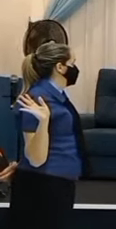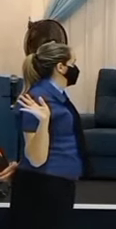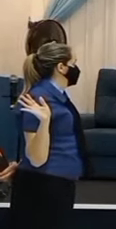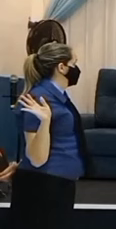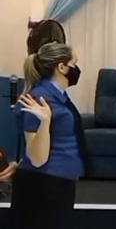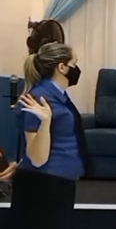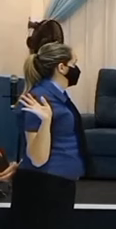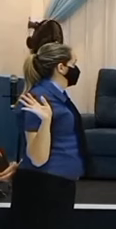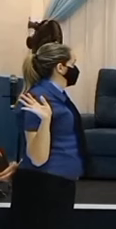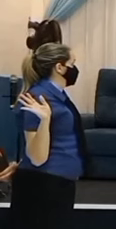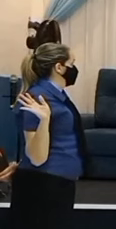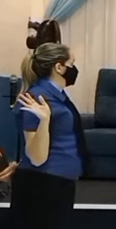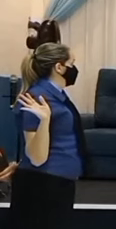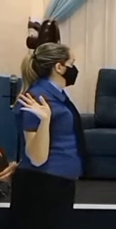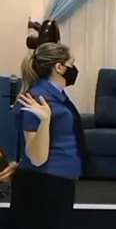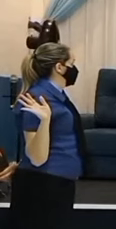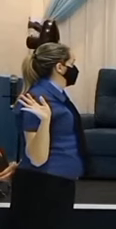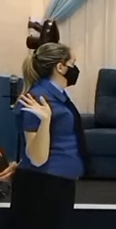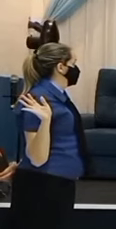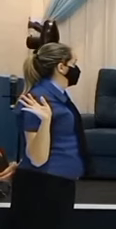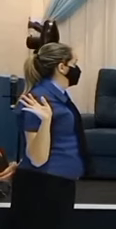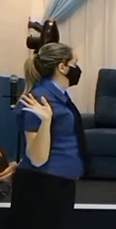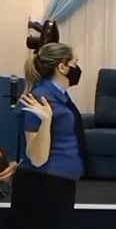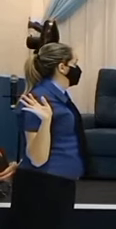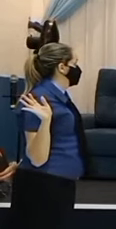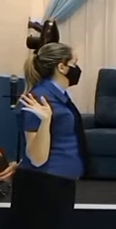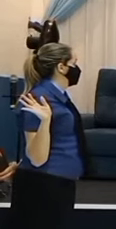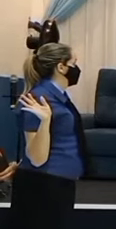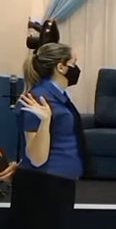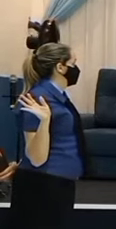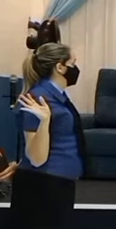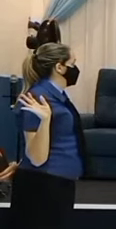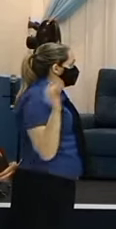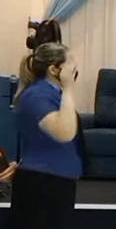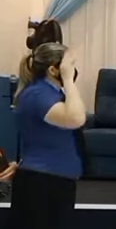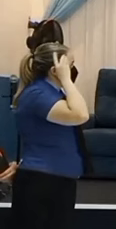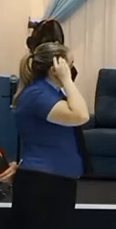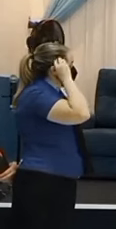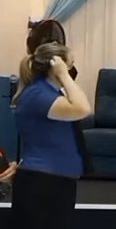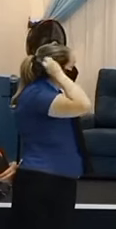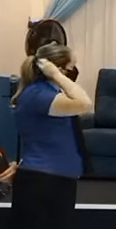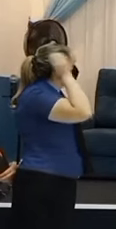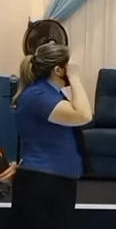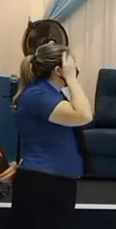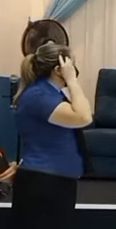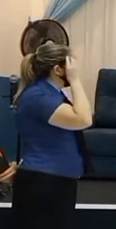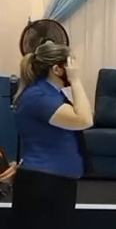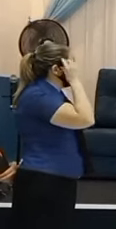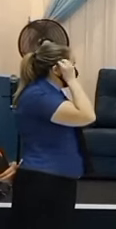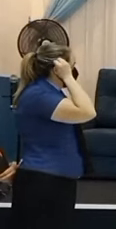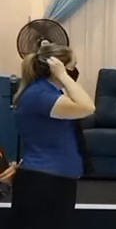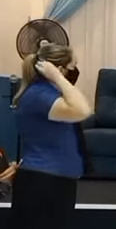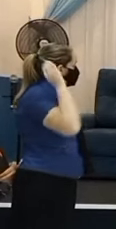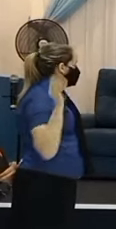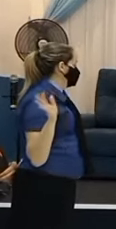Davi casa com Merabe, ele ia ser pai, mas depois ia perder os filhos. Então para de reclamar quando a coisa ruim bater na tua